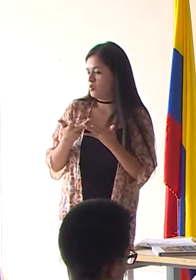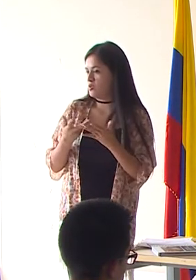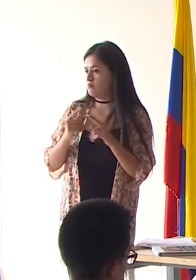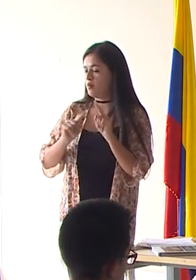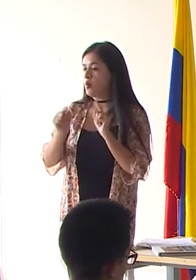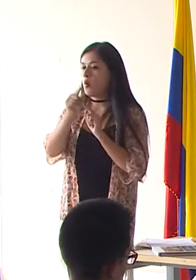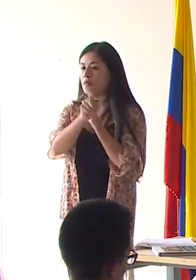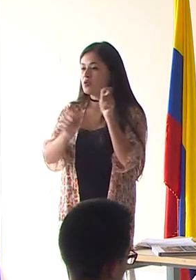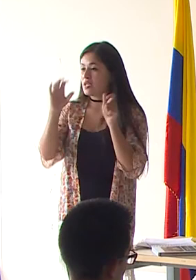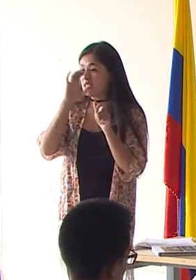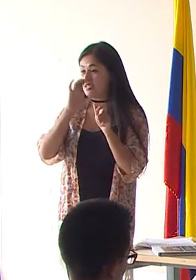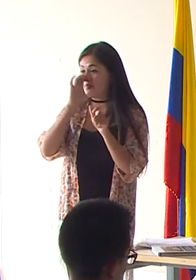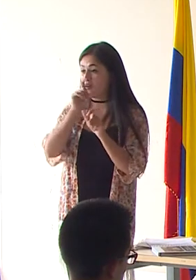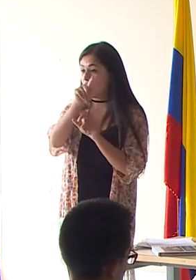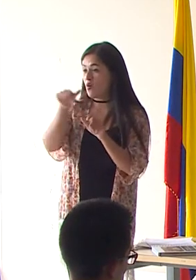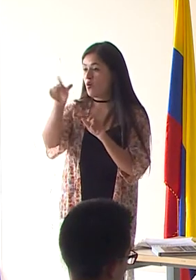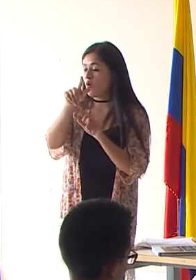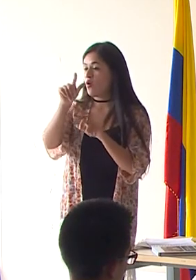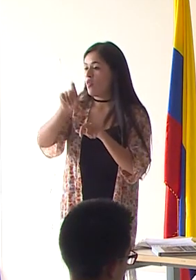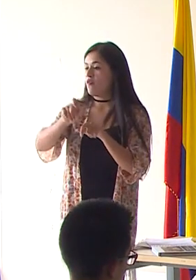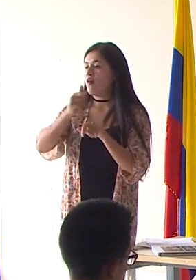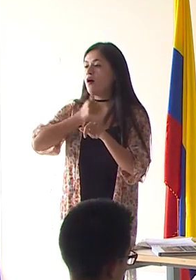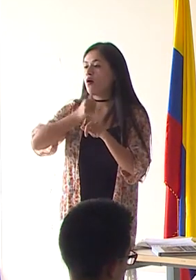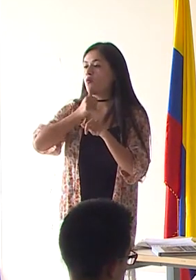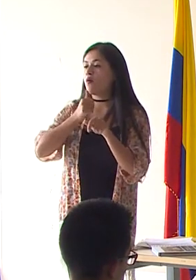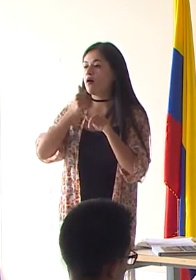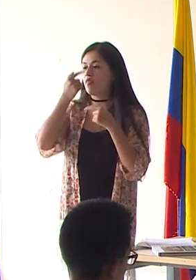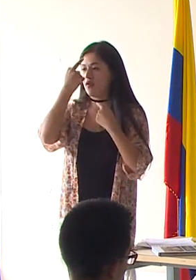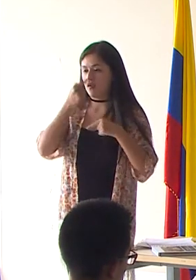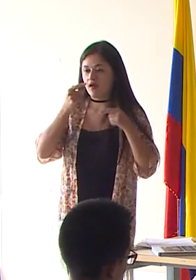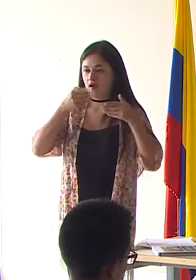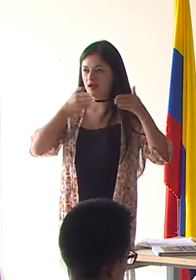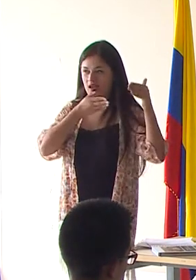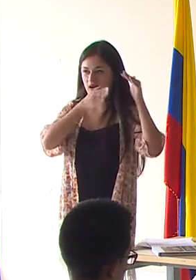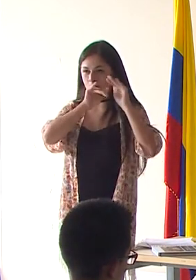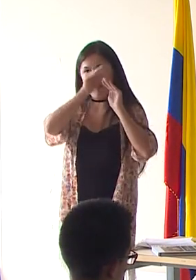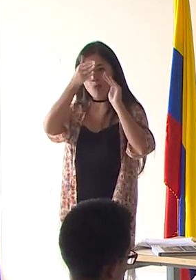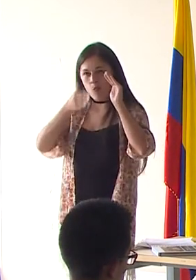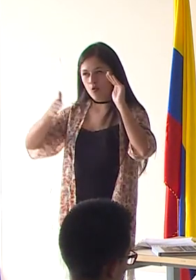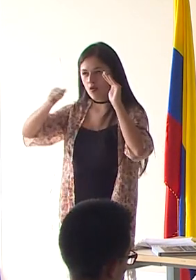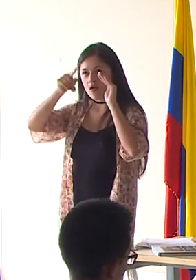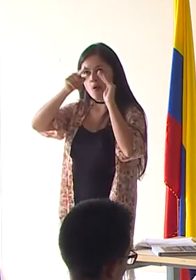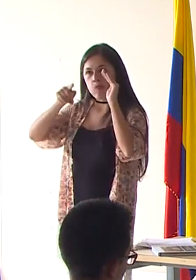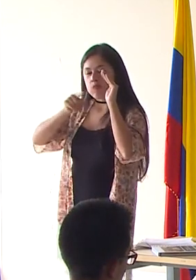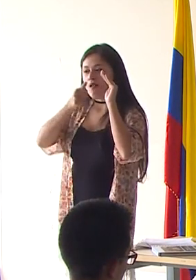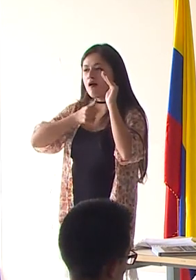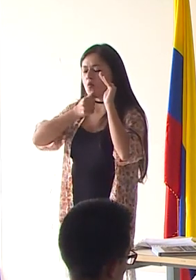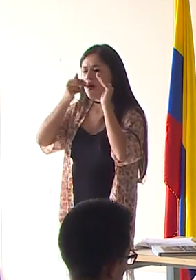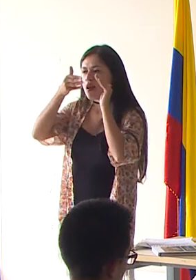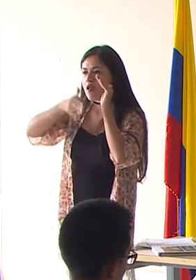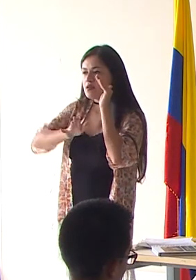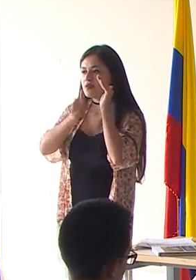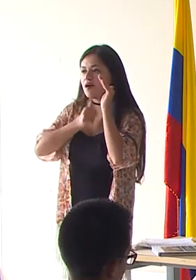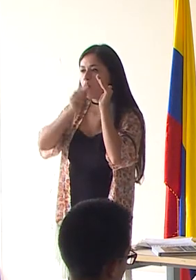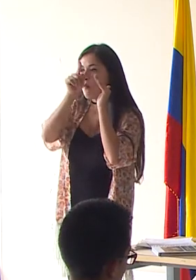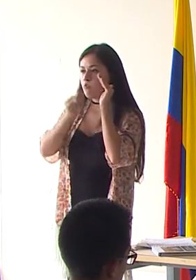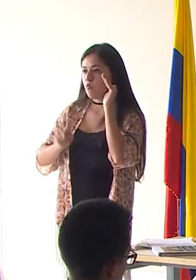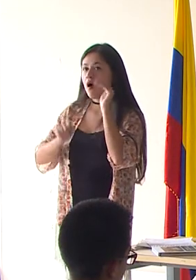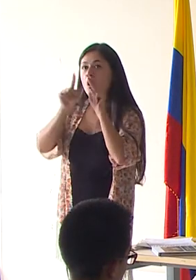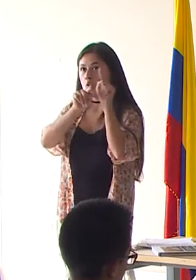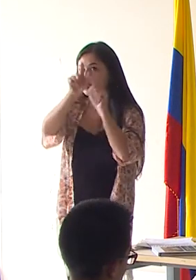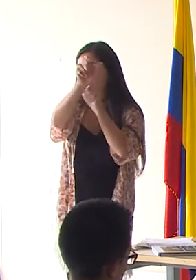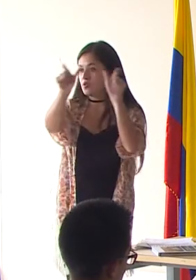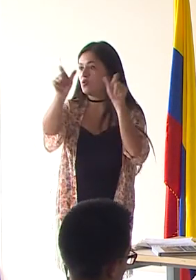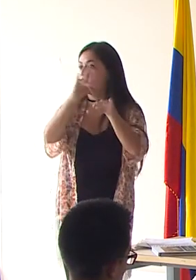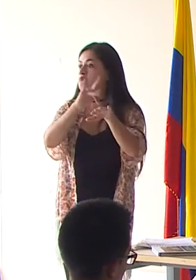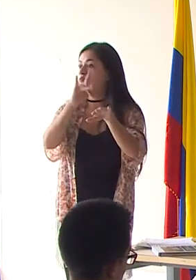directamente de las de los nacederos a veces ni siquiera si con un tratamiento básico y